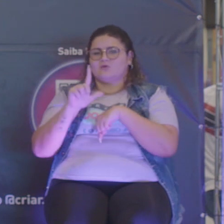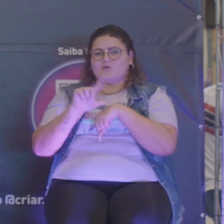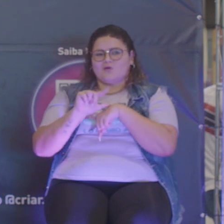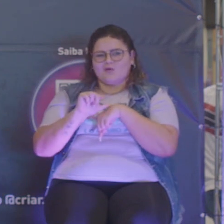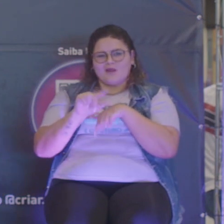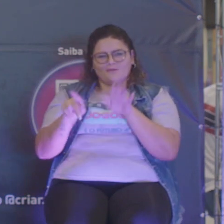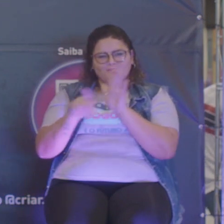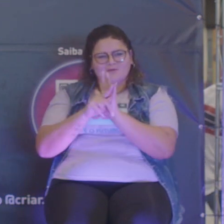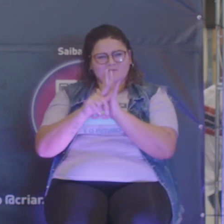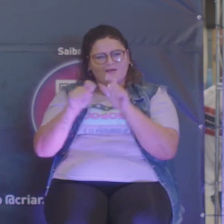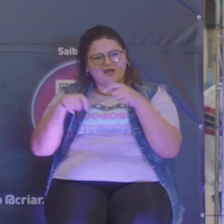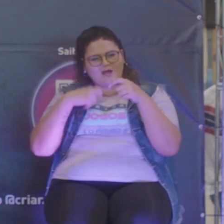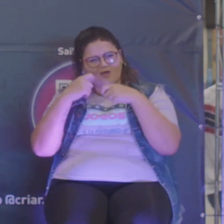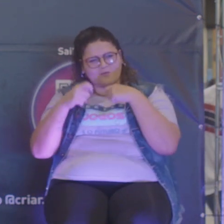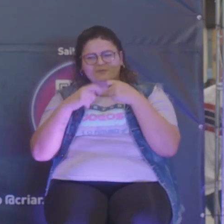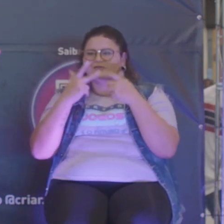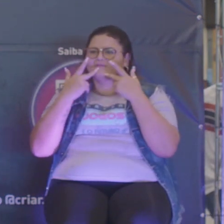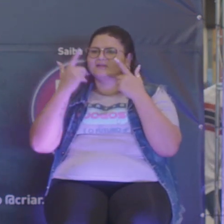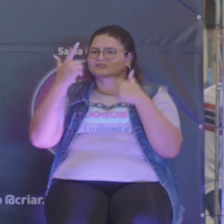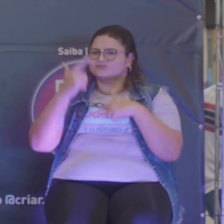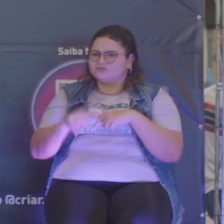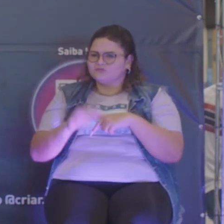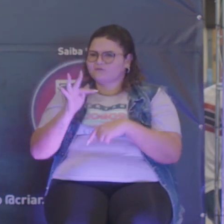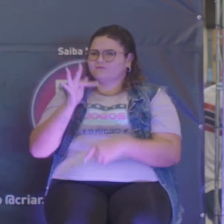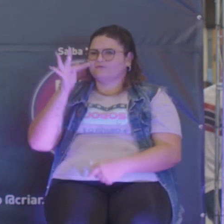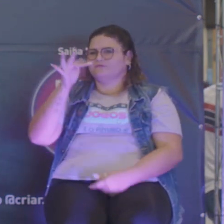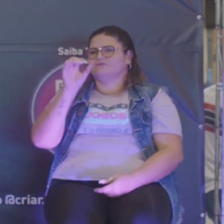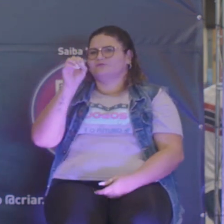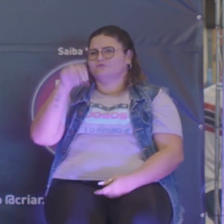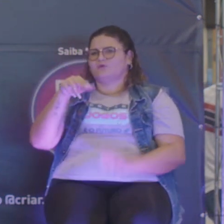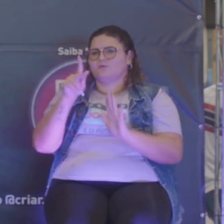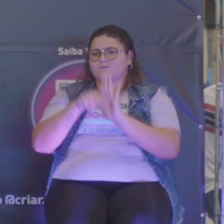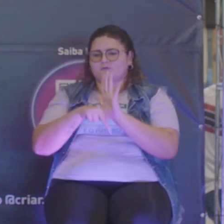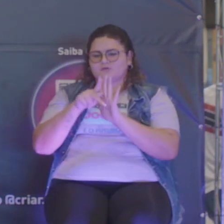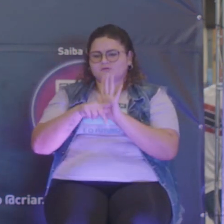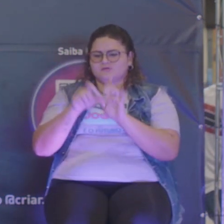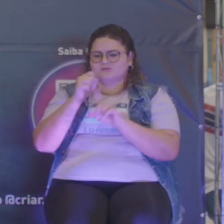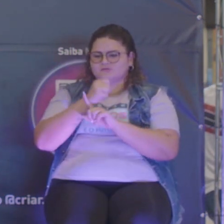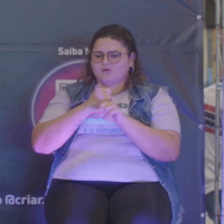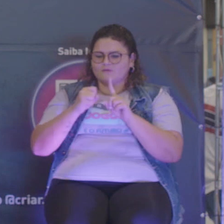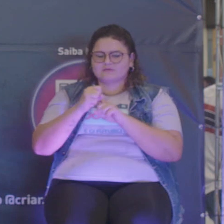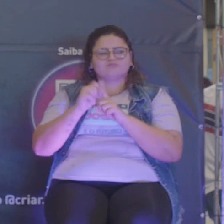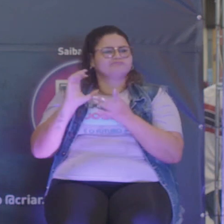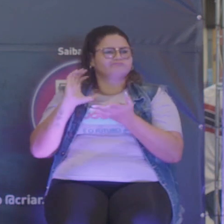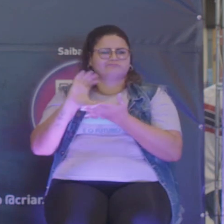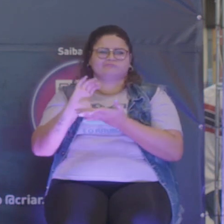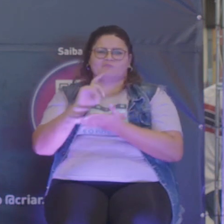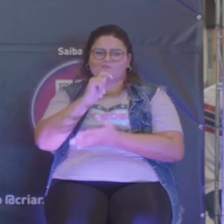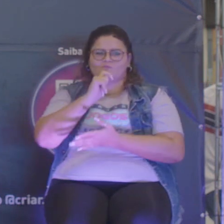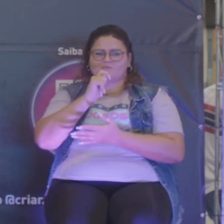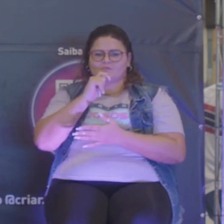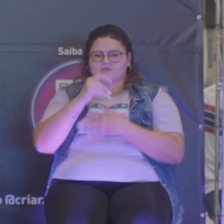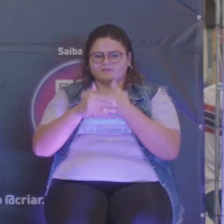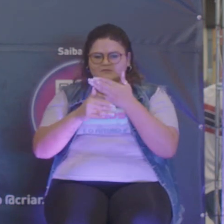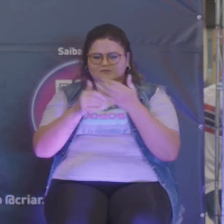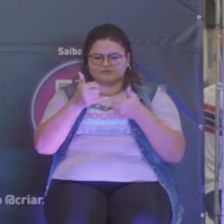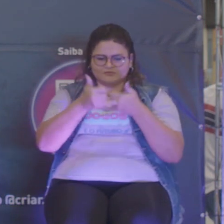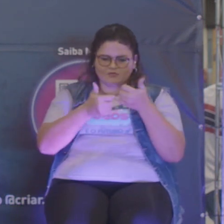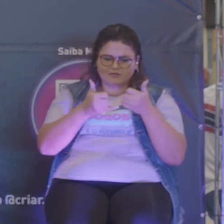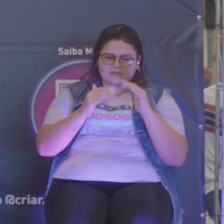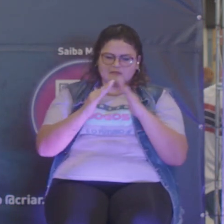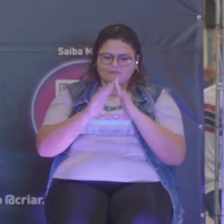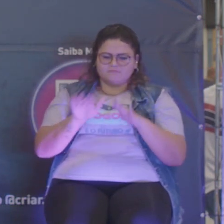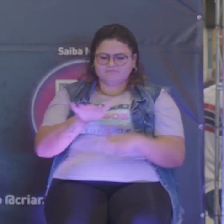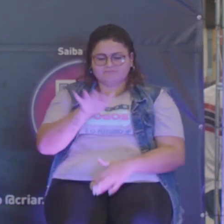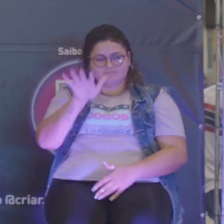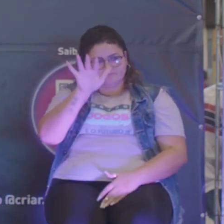de almoço, tá? Falar de novo que o Futuro On é um projeto social sem fins lucrativos que desenvolve jovens na periferia,